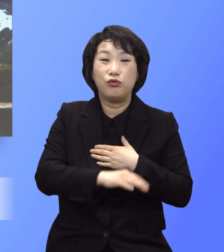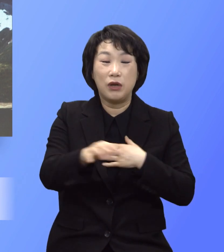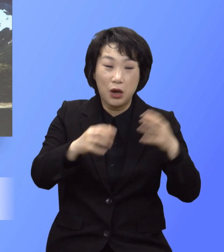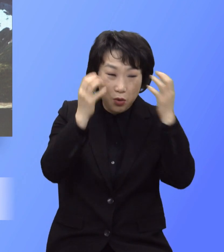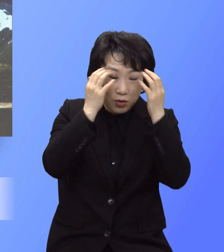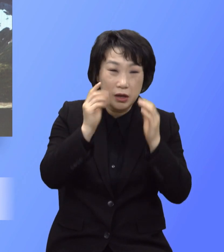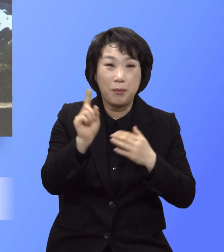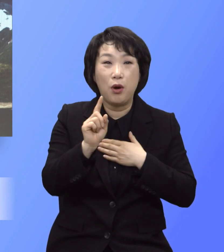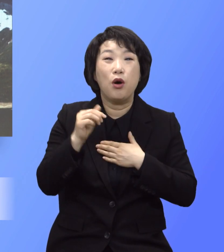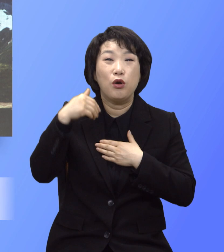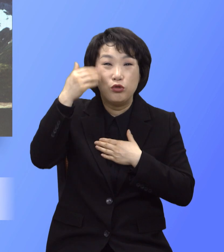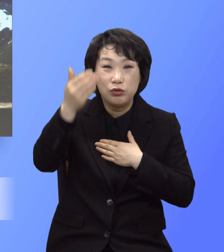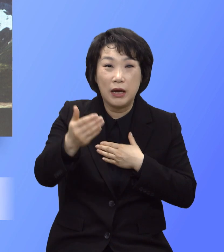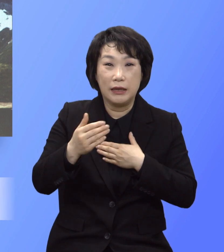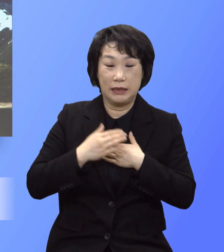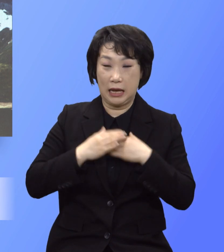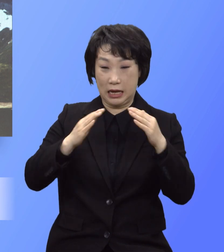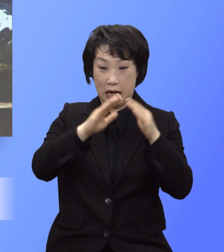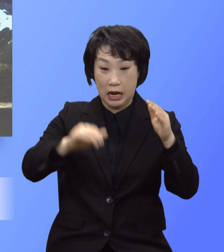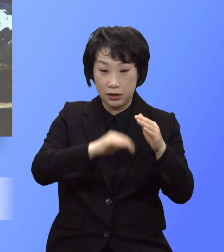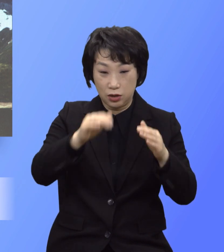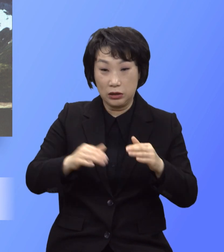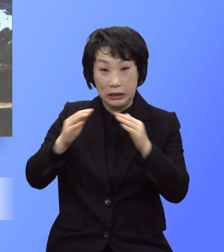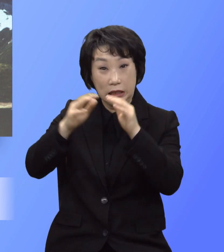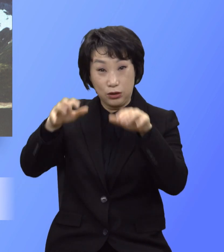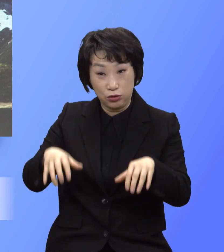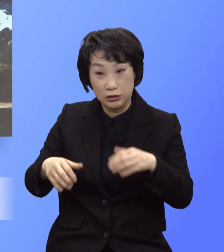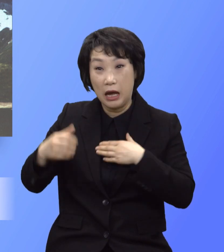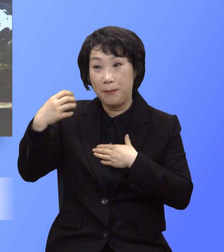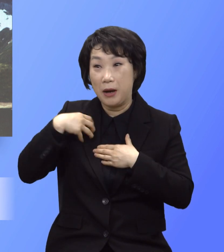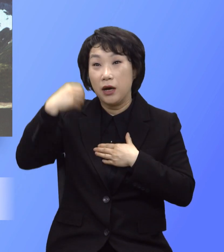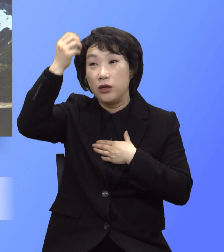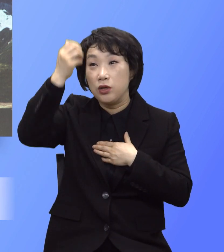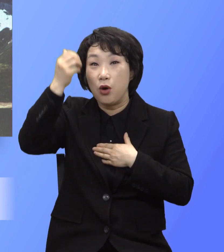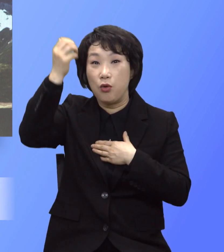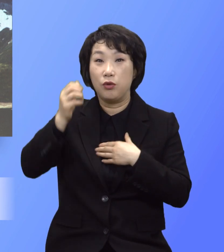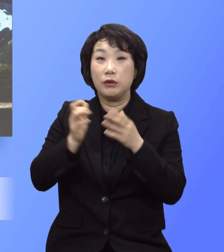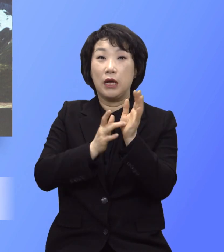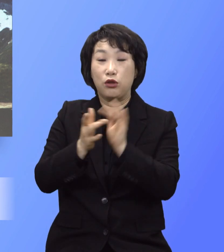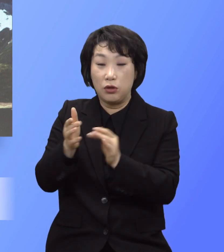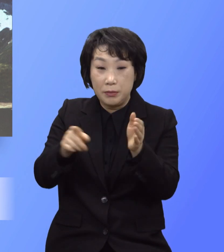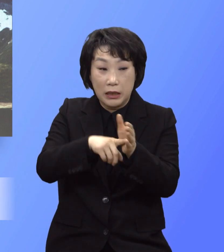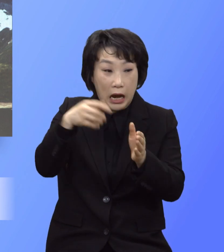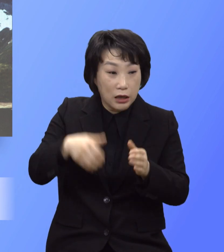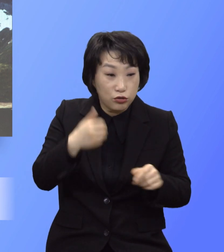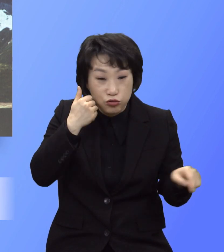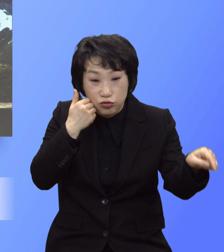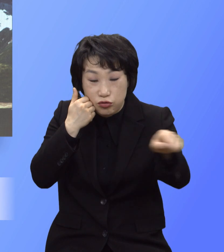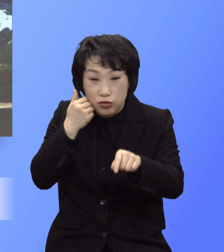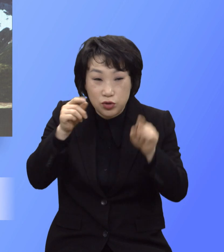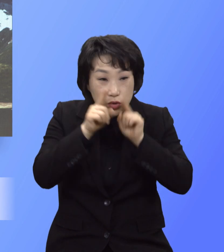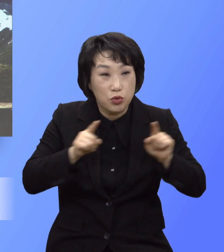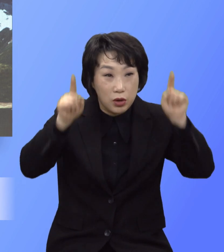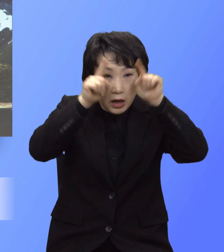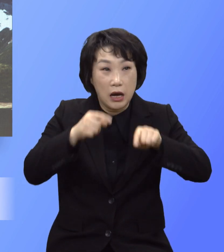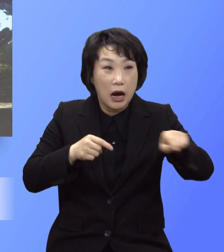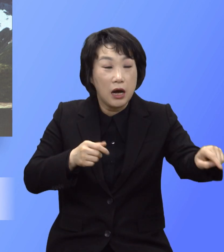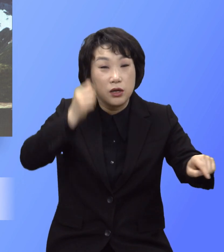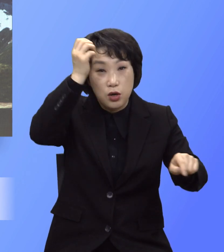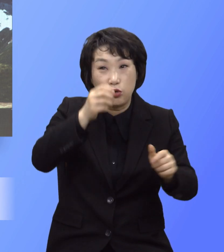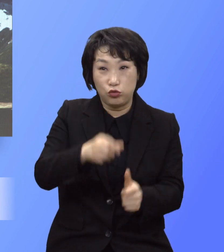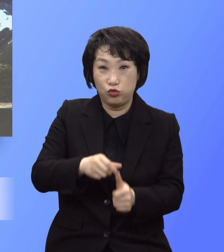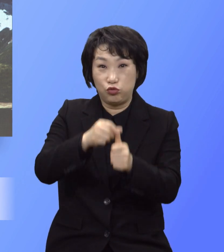내 영혼과 이웃과 내가 맡은 영혼과 예수 안 믿고 지옥 가는 영혼을 살려내는